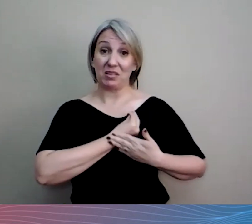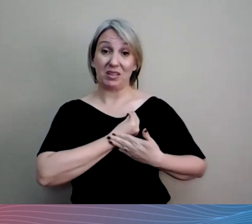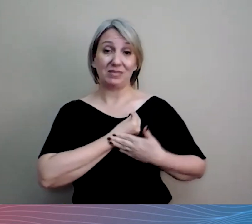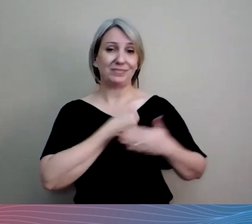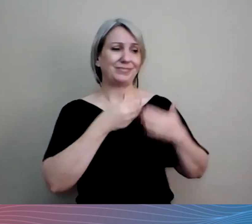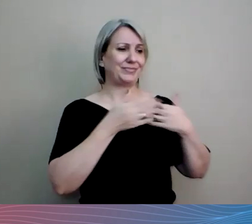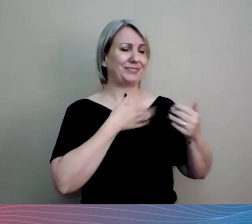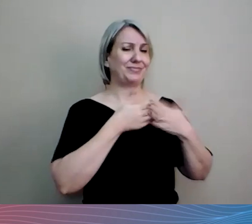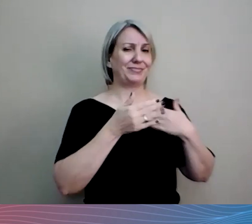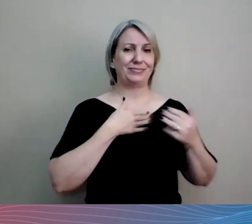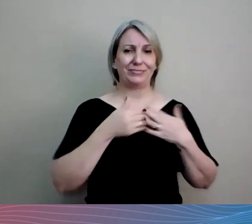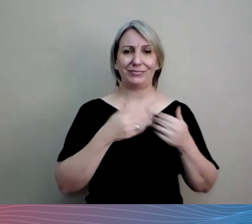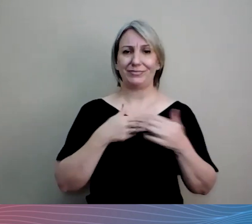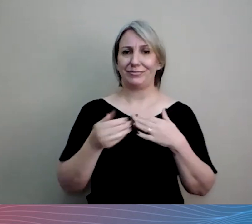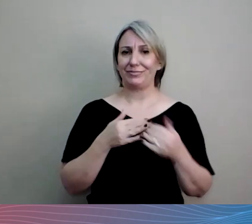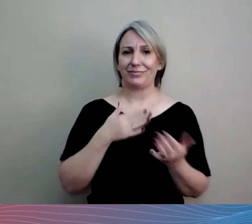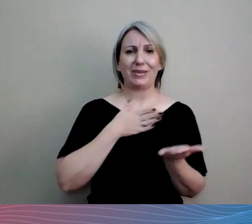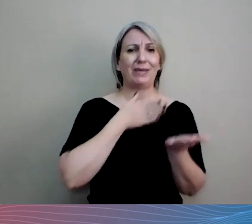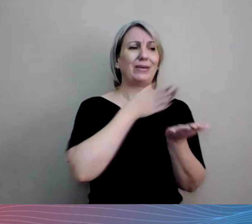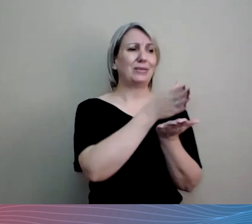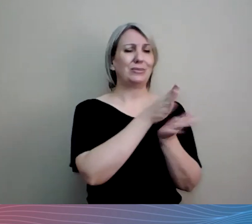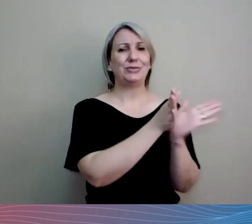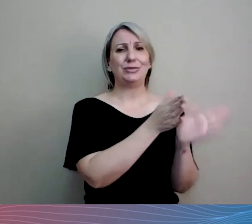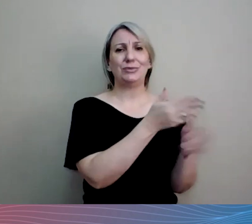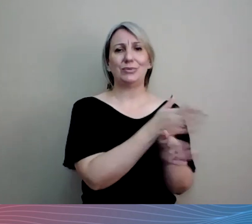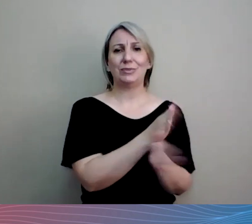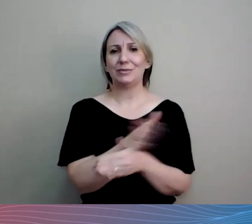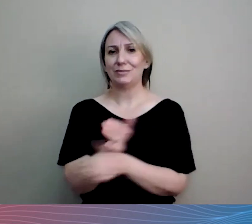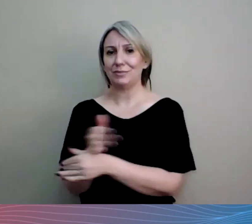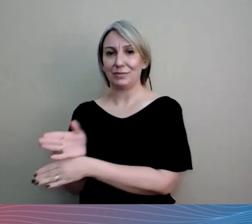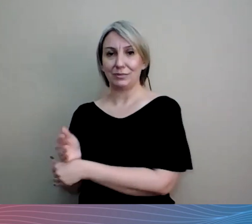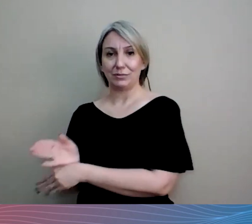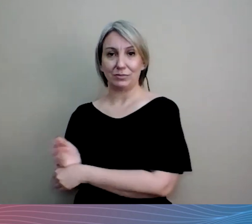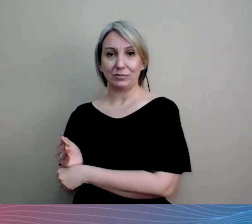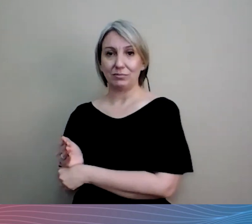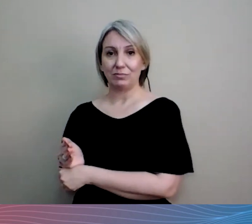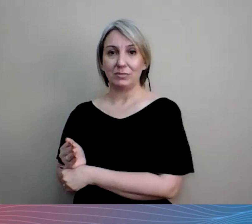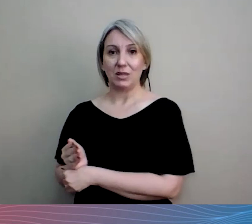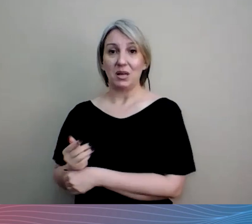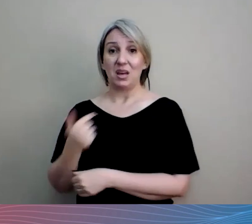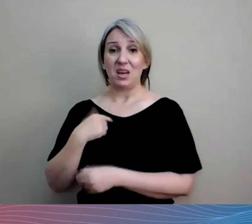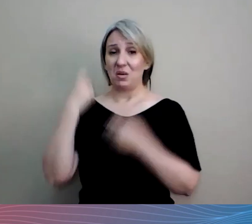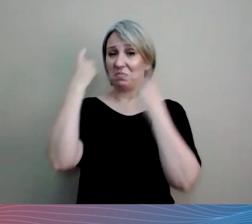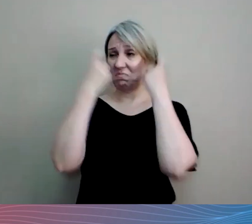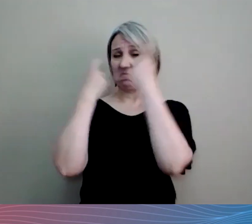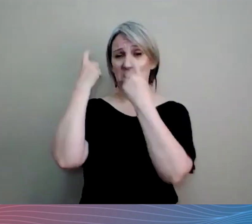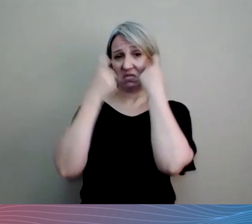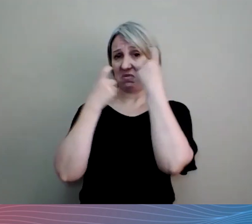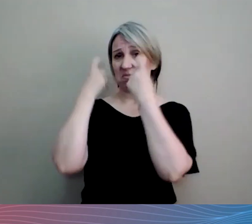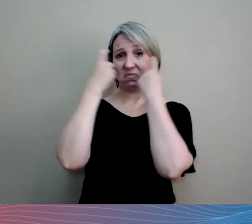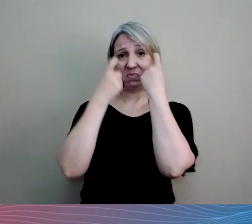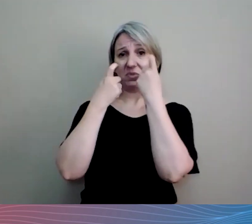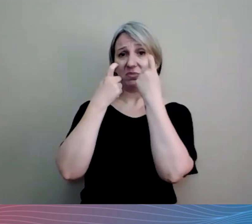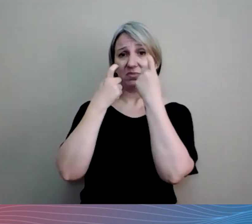entenderam. Então é mais cômodo eu não precisar me preocupar, fazer as coisas para Deus, e